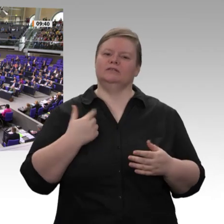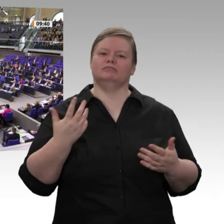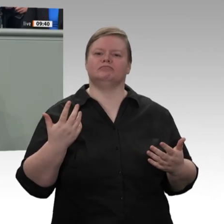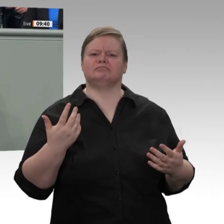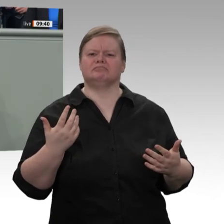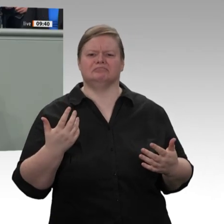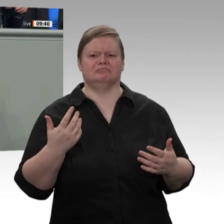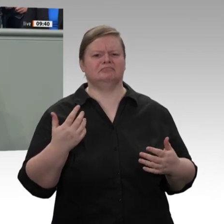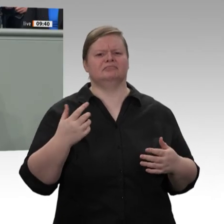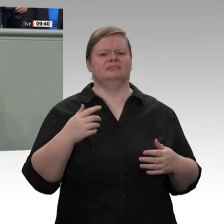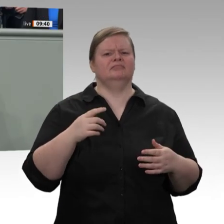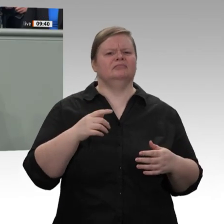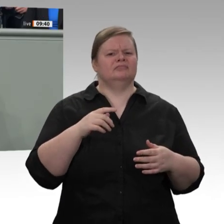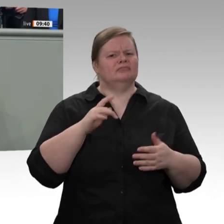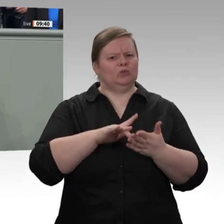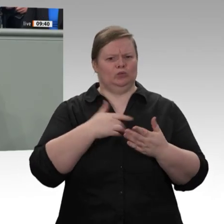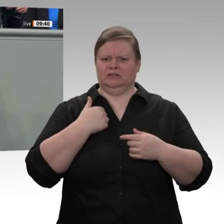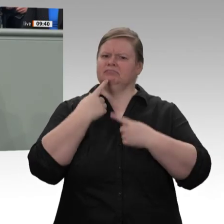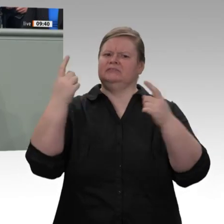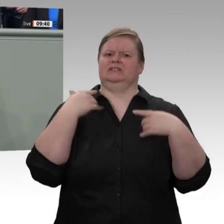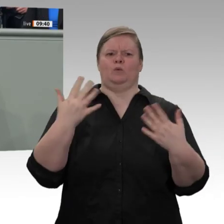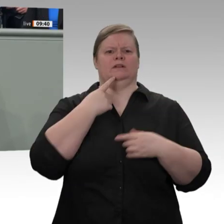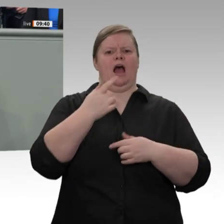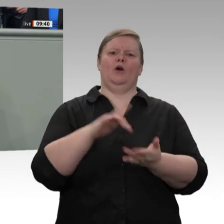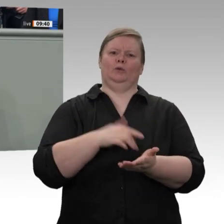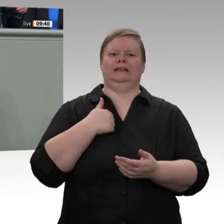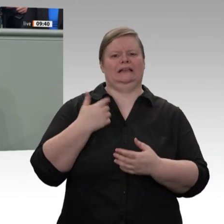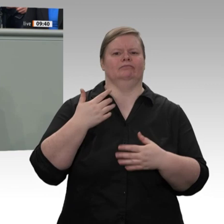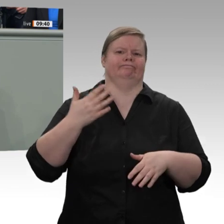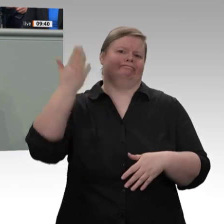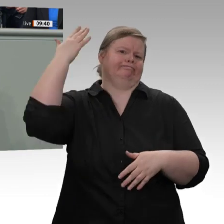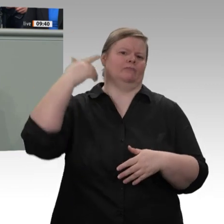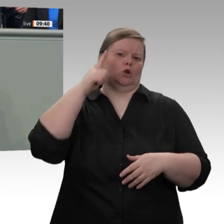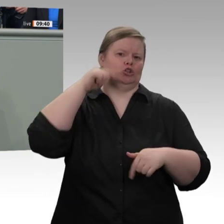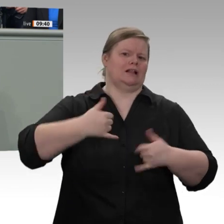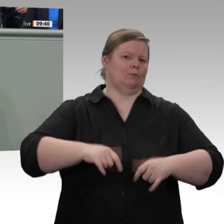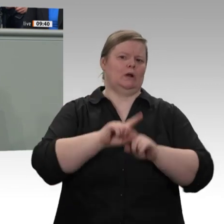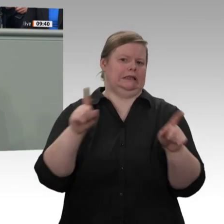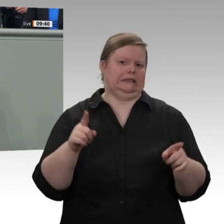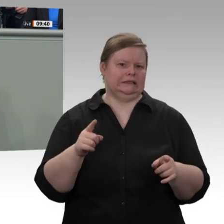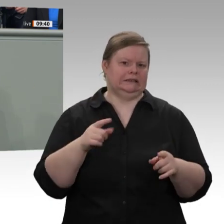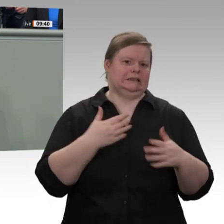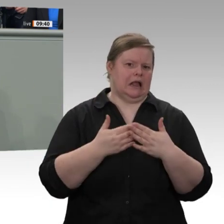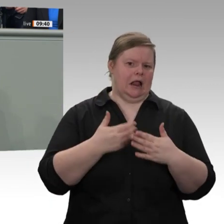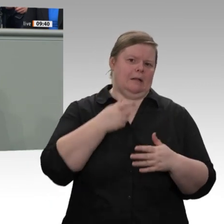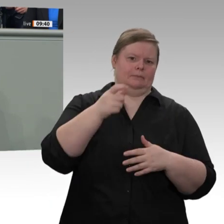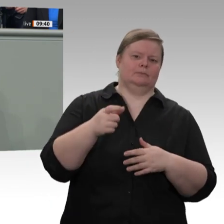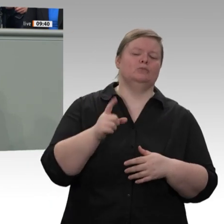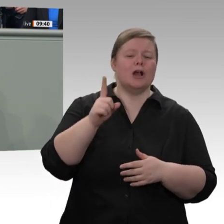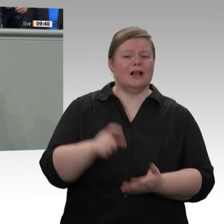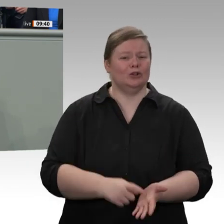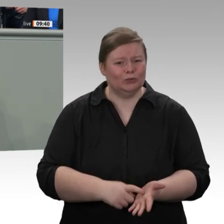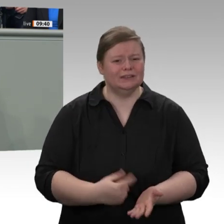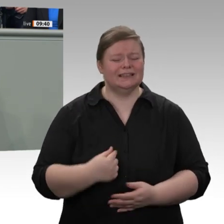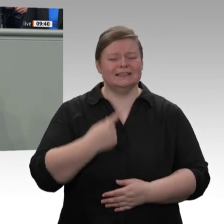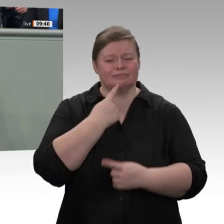Wenn Menschen muslimischen Glaubens angegriffen werden, dann ist das nicht nur ein Angriff auf Muslime, dann ist es ein Angriff